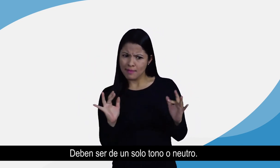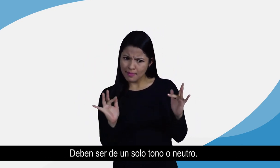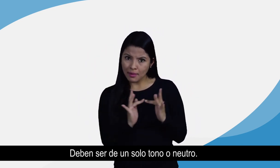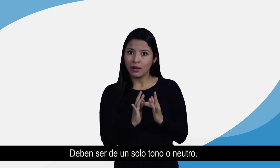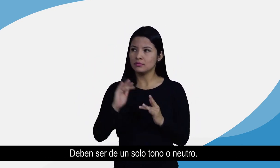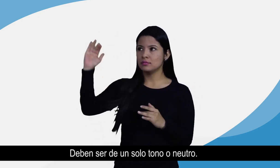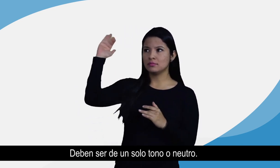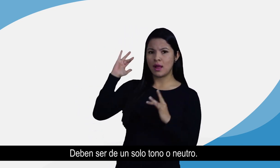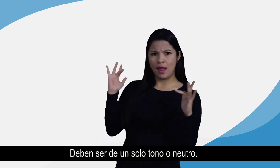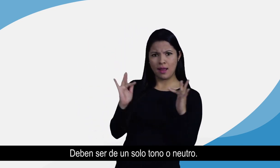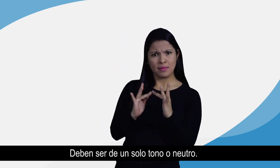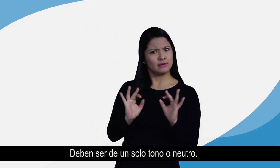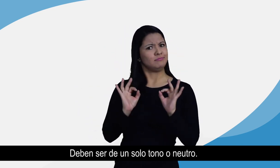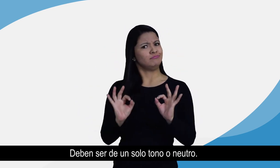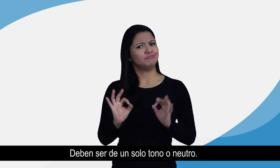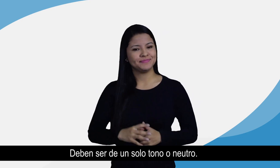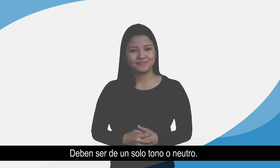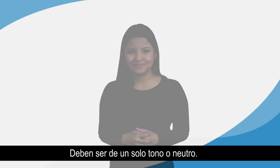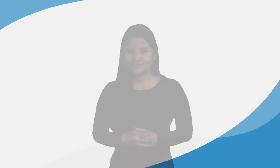Deben ser de un solo tono o neutro.